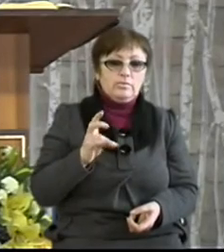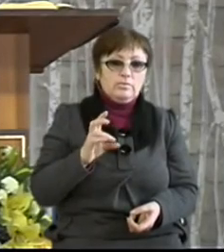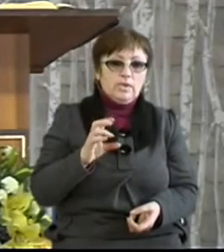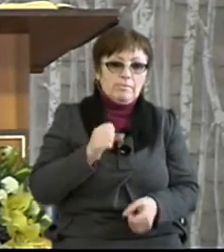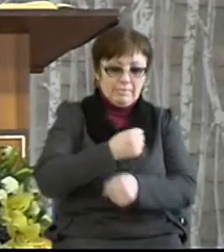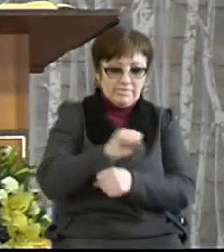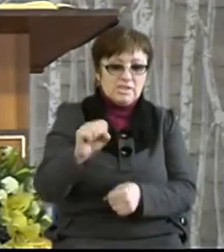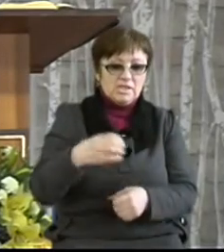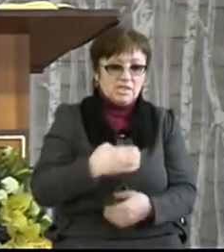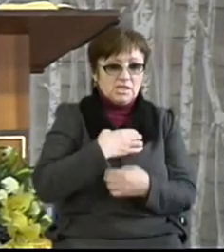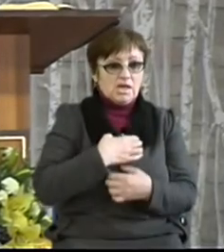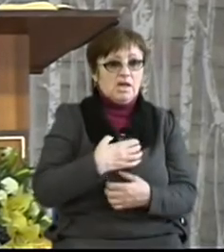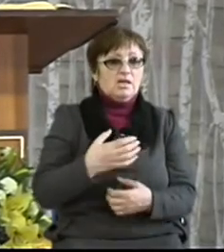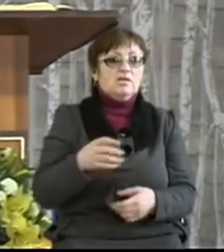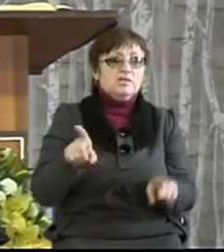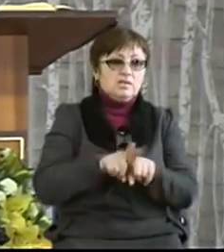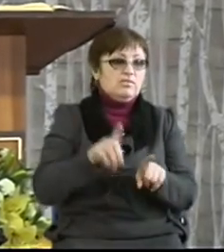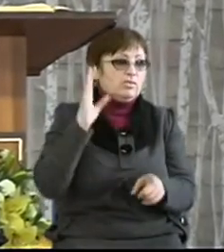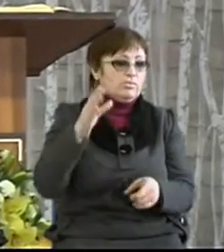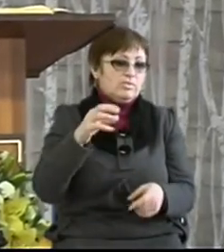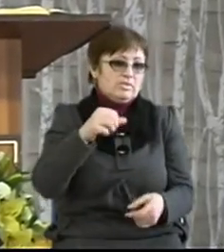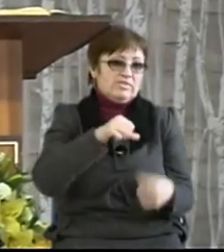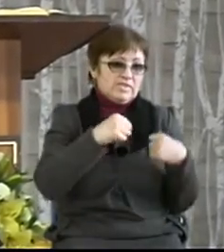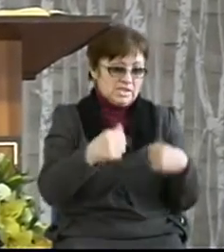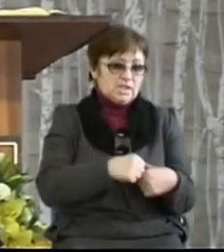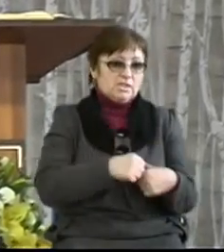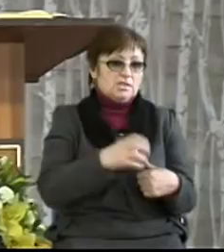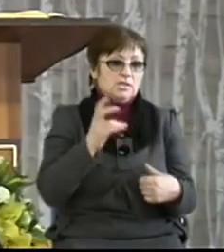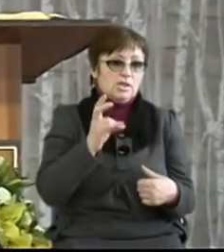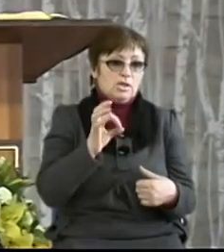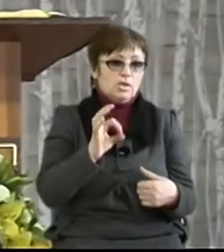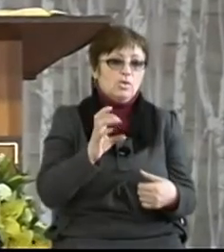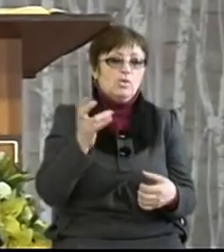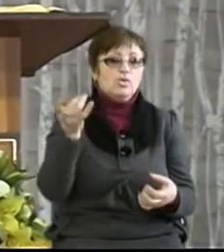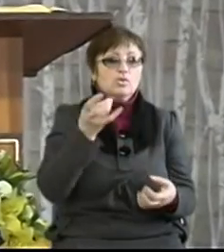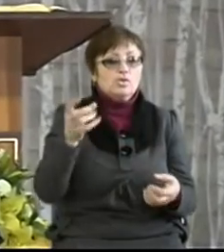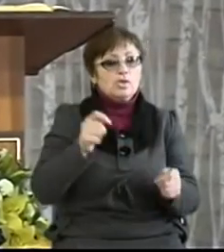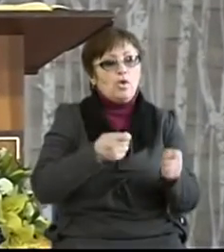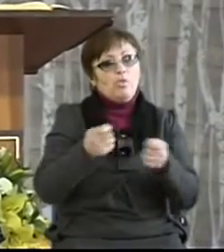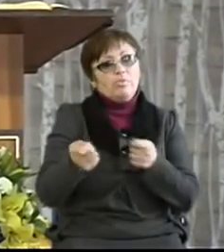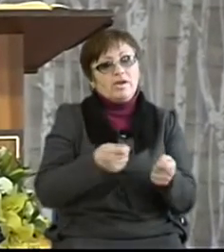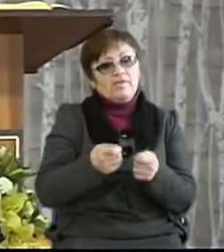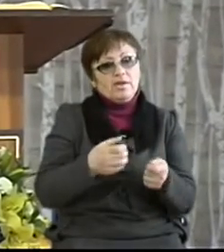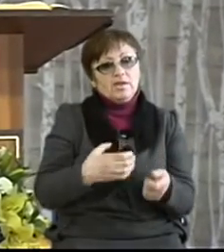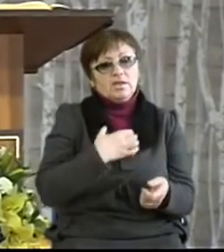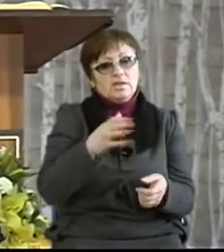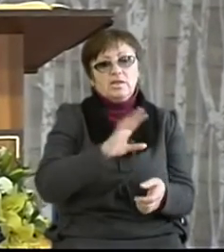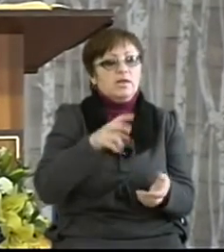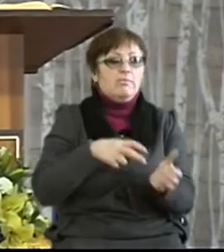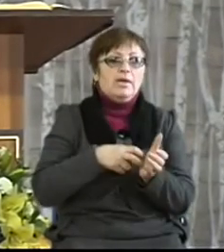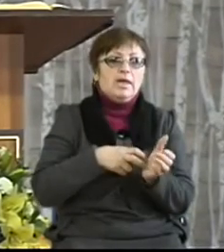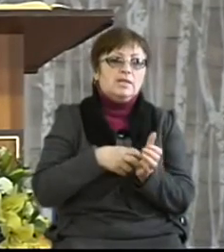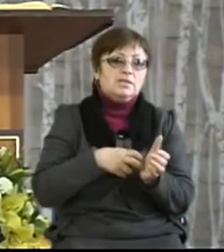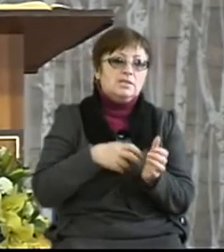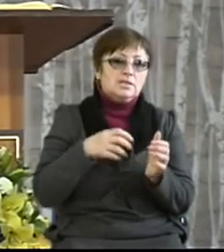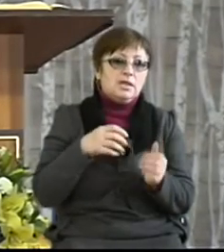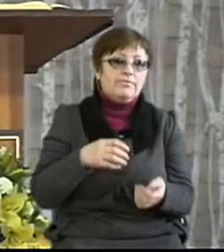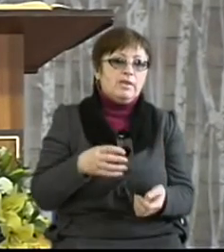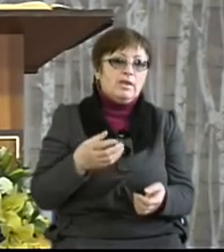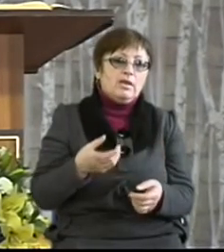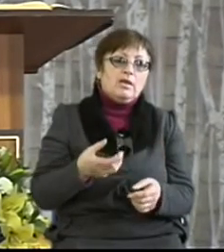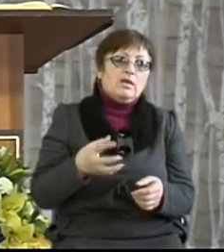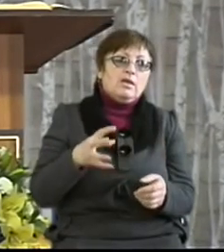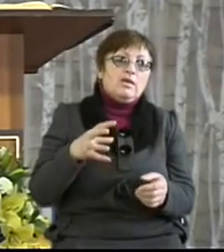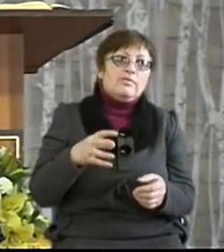И страх все равно будет присутствовать в нашем сердце, но мы должны научиться управлять этим страхом, не бояться. И в этом